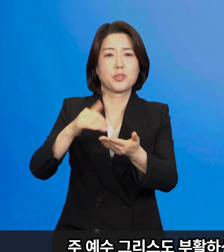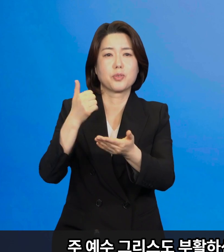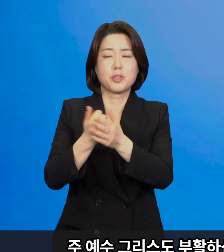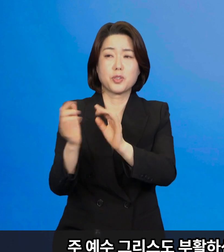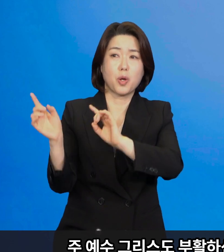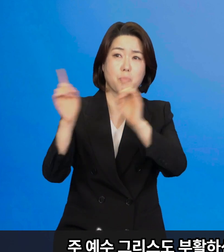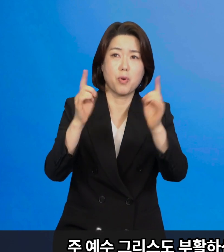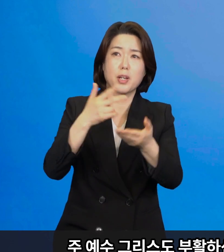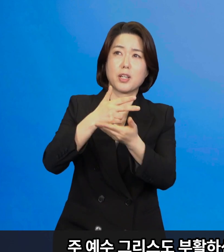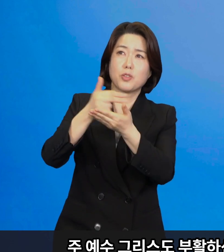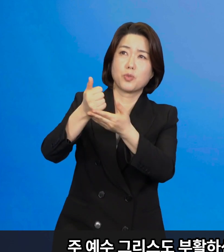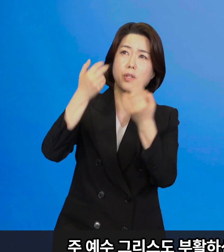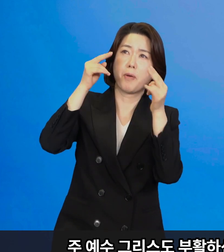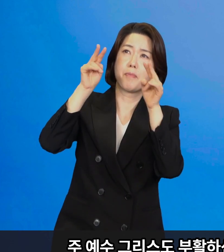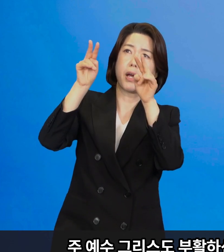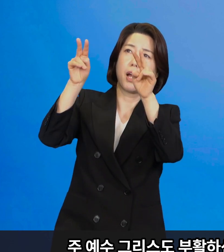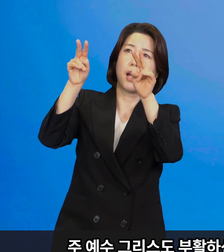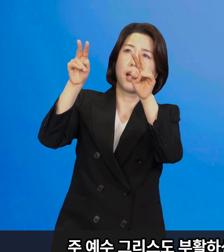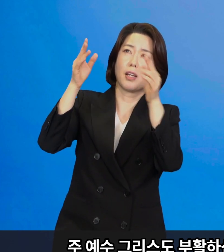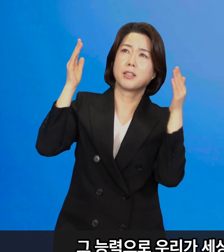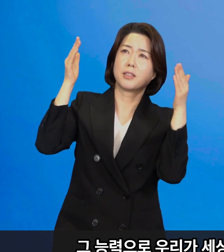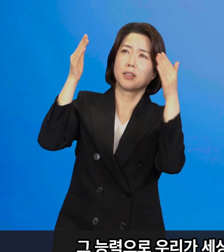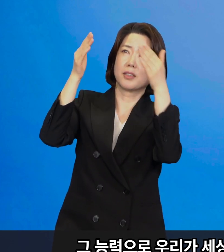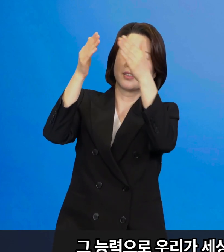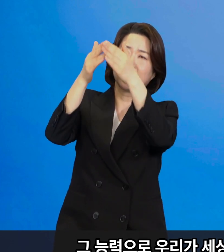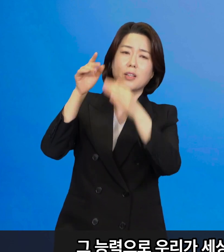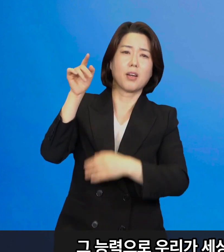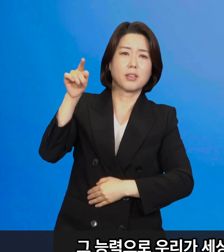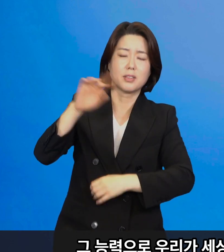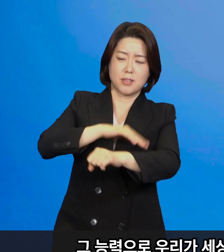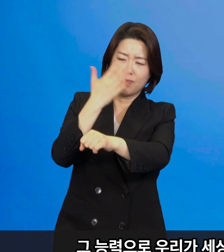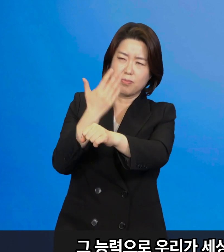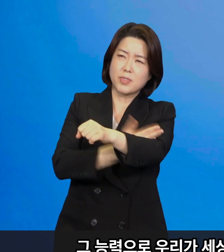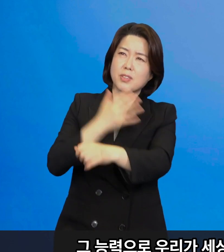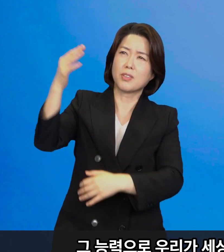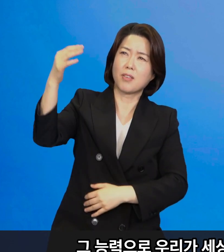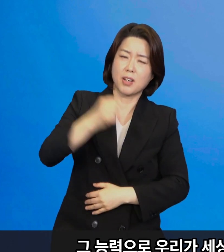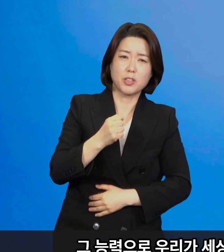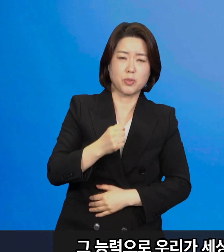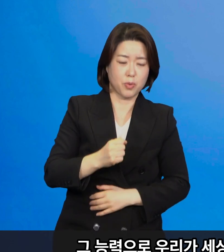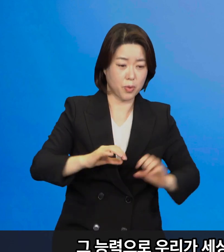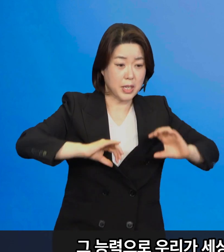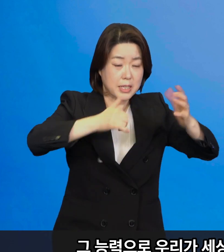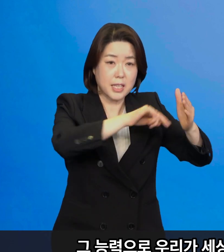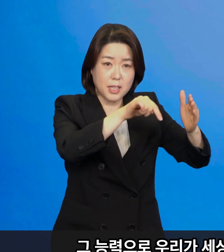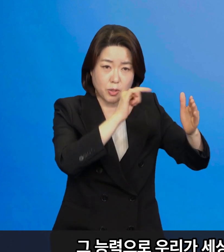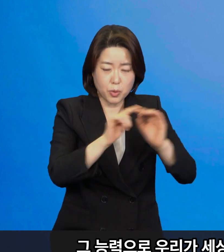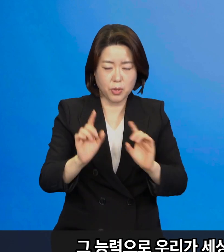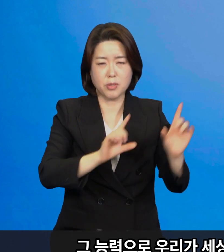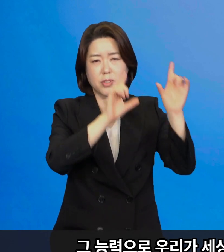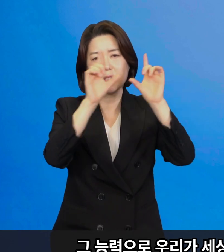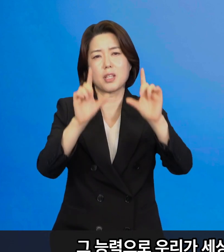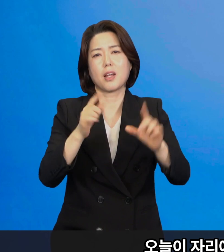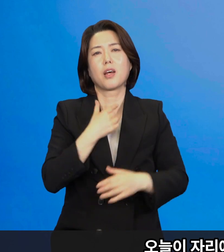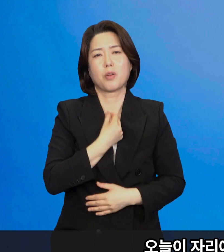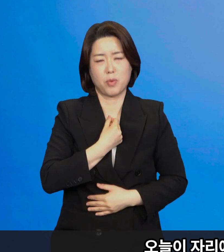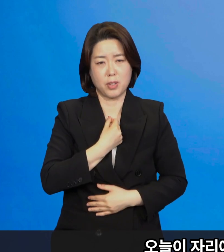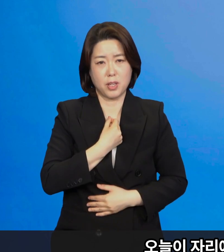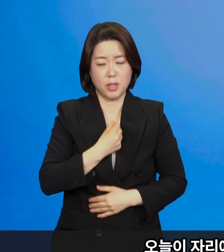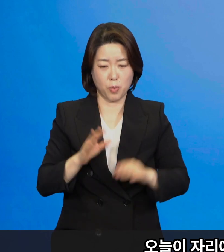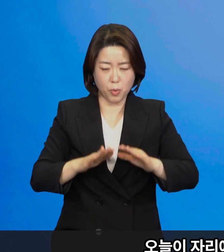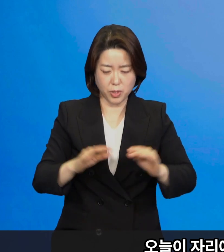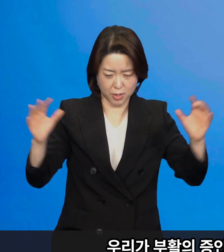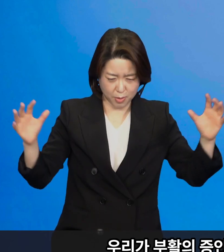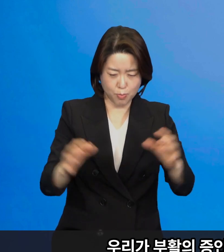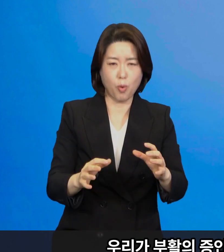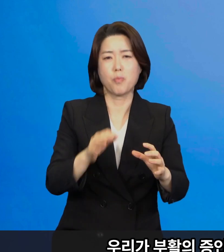부활하신 주님을 바라보며 주목하며 그 능력으로 우리가 세상에서 살아가기를 원하기에 오늘 이 자리에